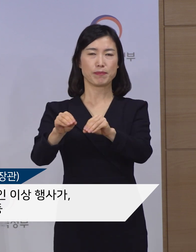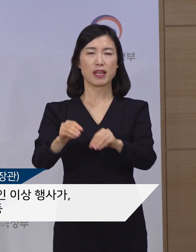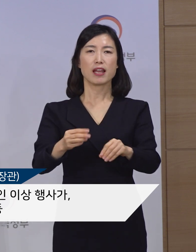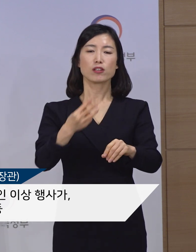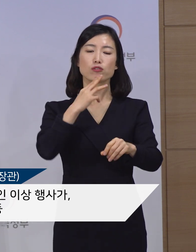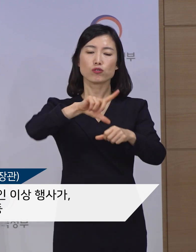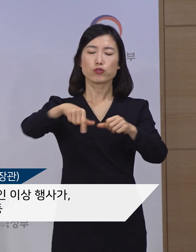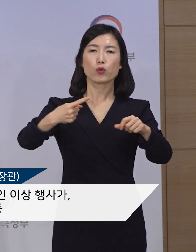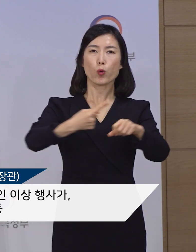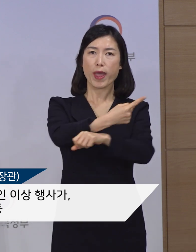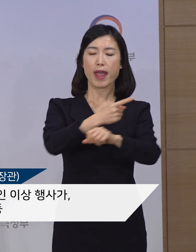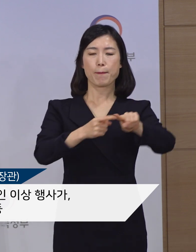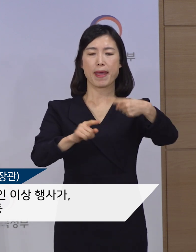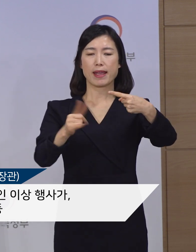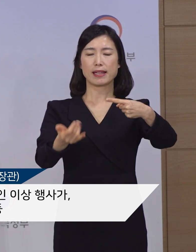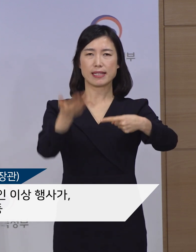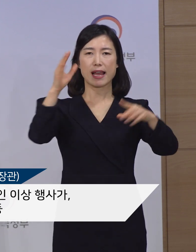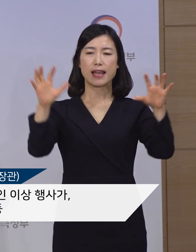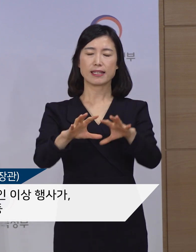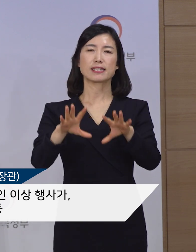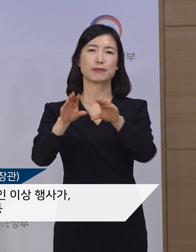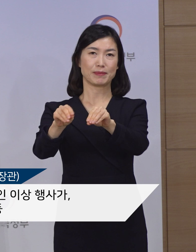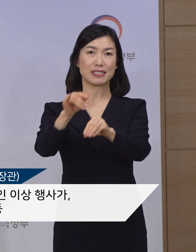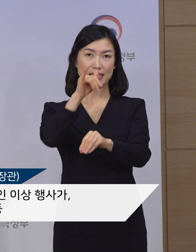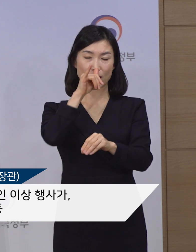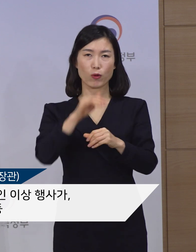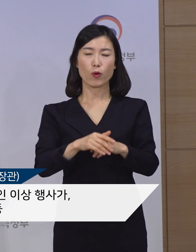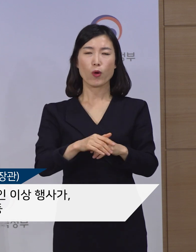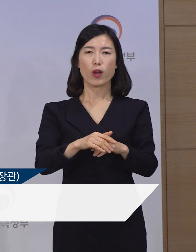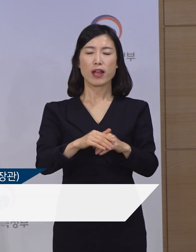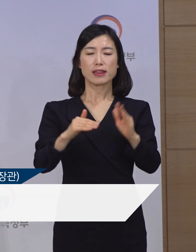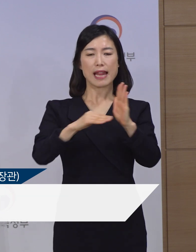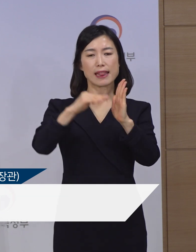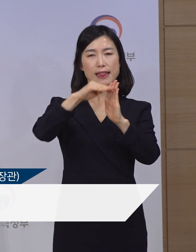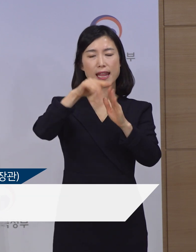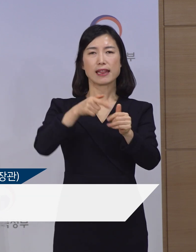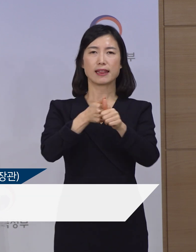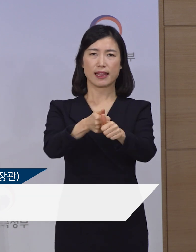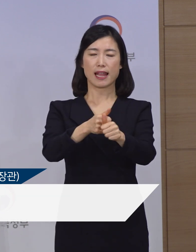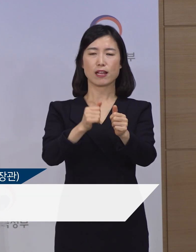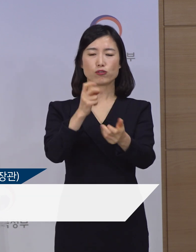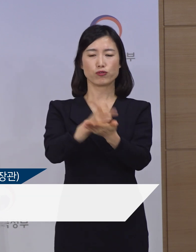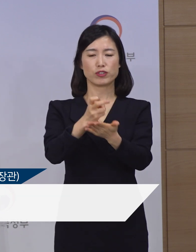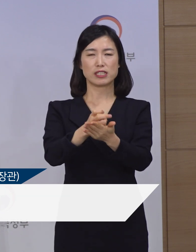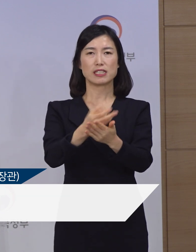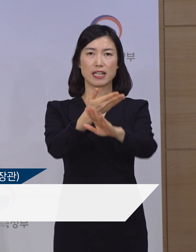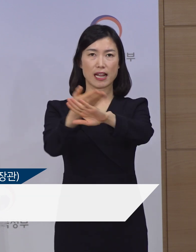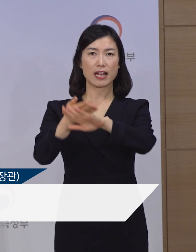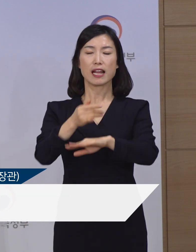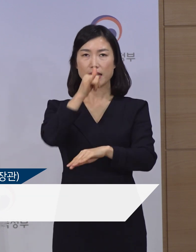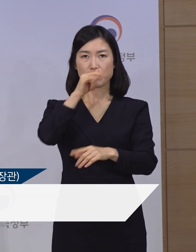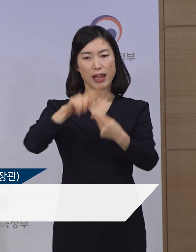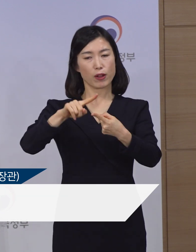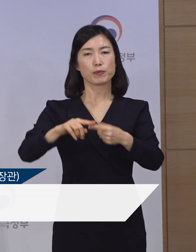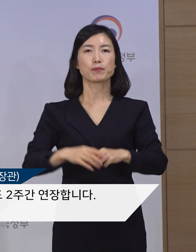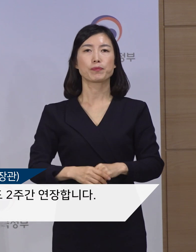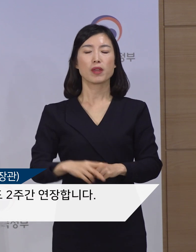행사가, 비수도권은 100인 이상의 행사가 금지되는 등 각 단계에 따른 방역수칙이